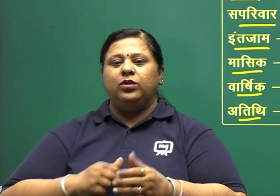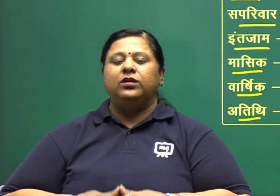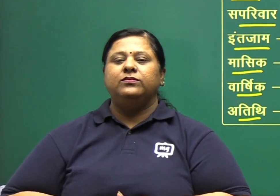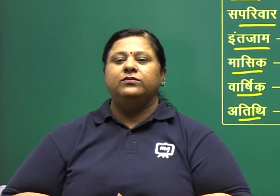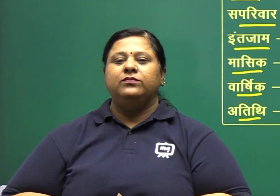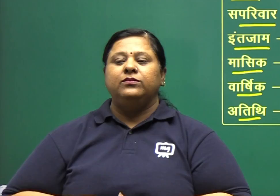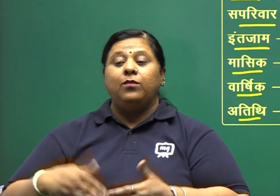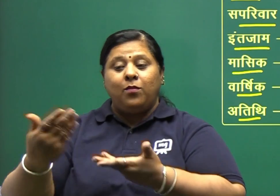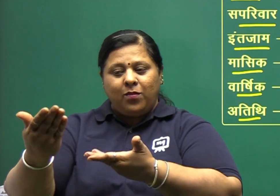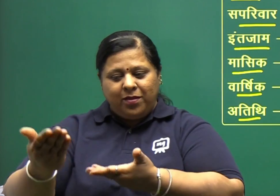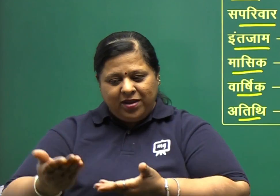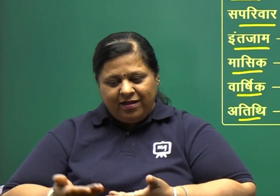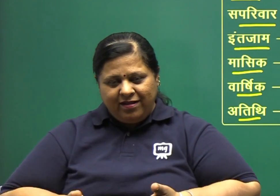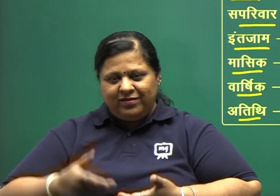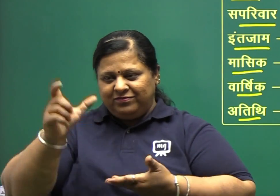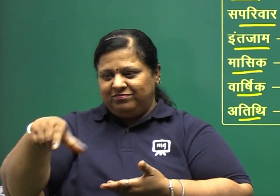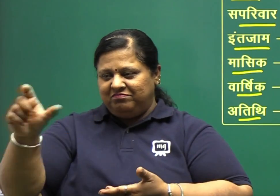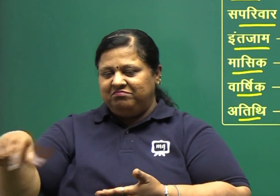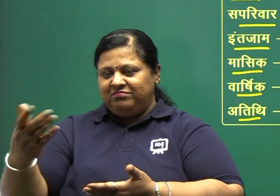होगा मेहमान।